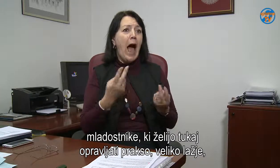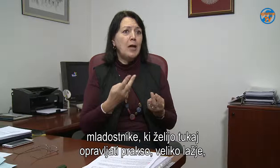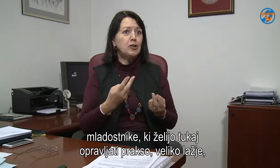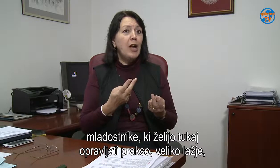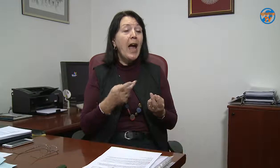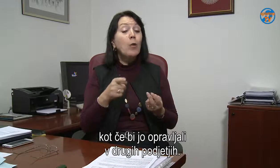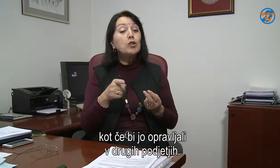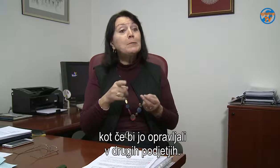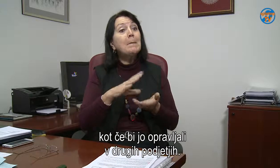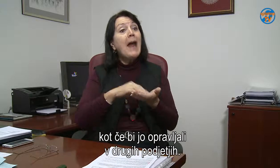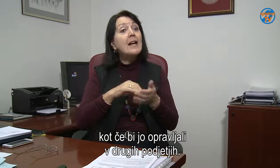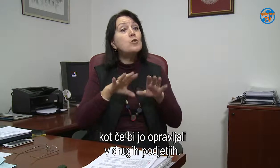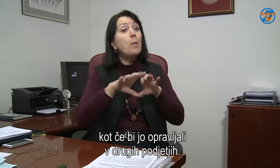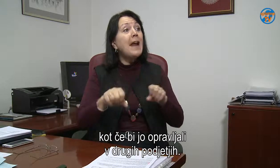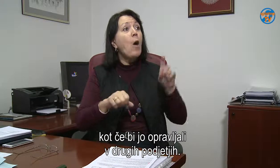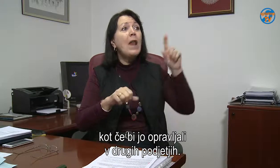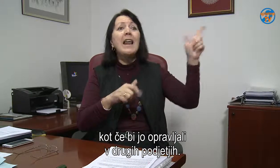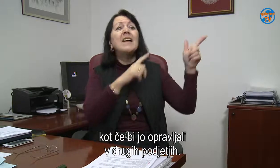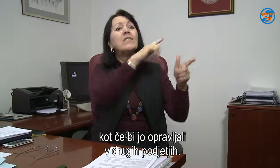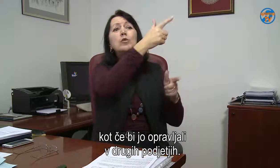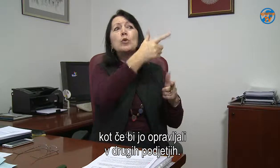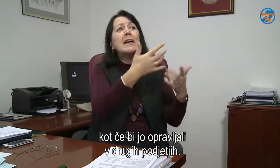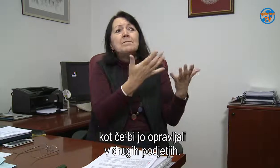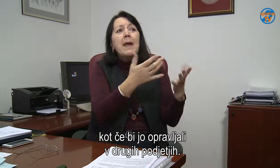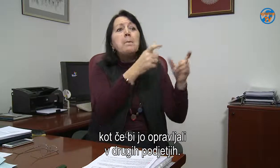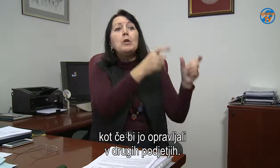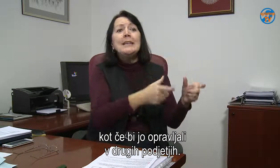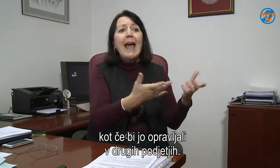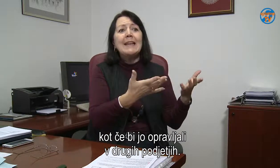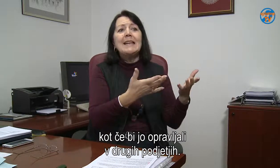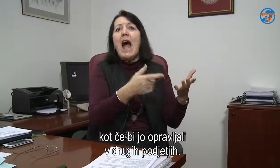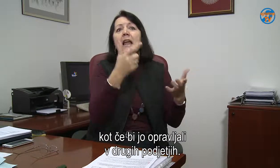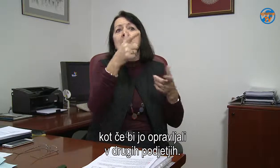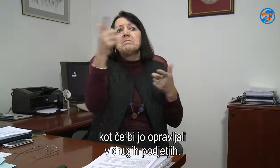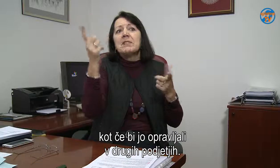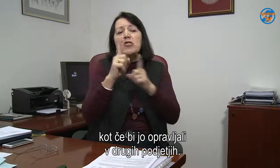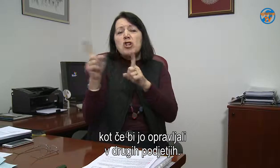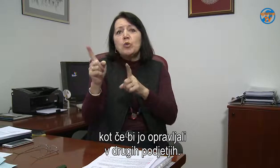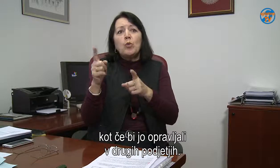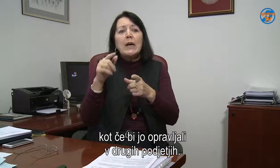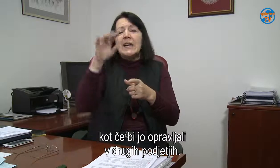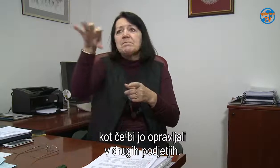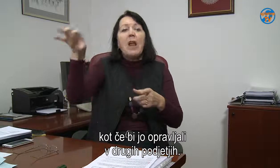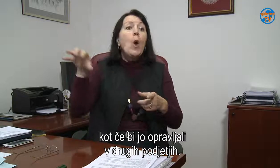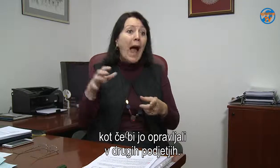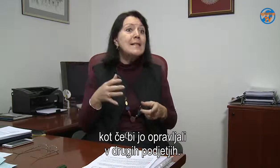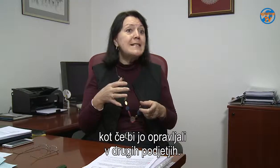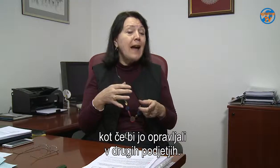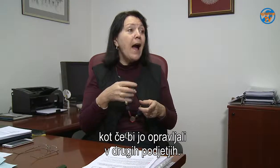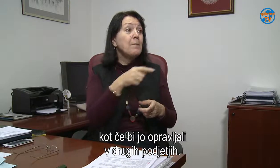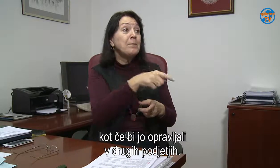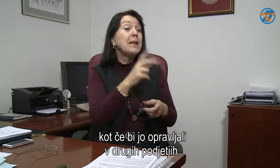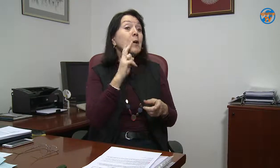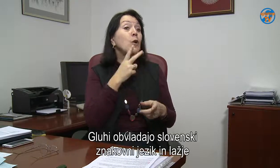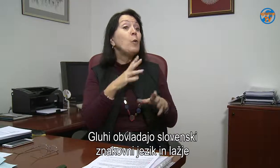Veliko lažje, kot če bi prakso opravljali druge podjetje ali druge